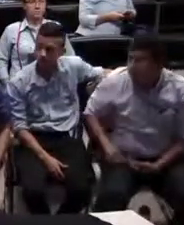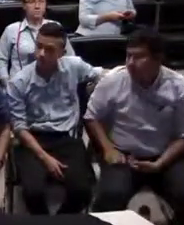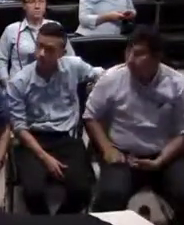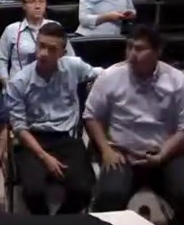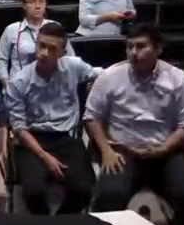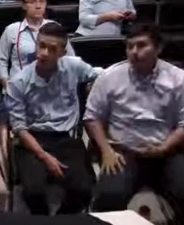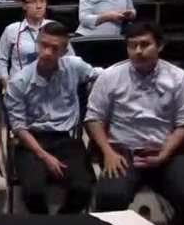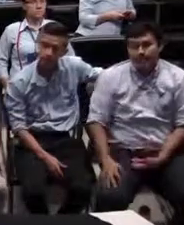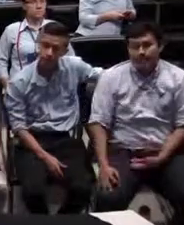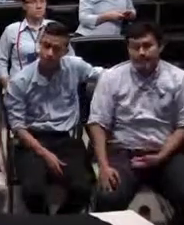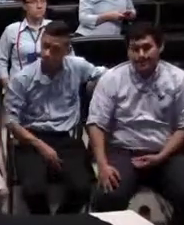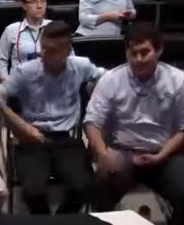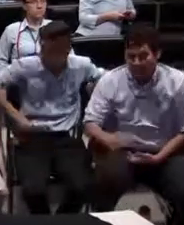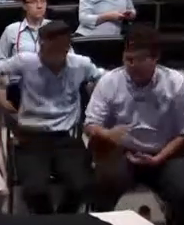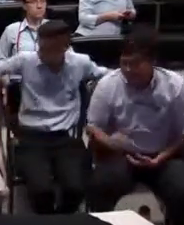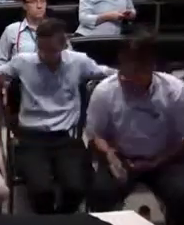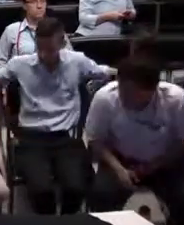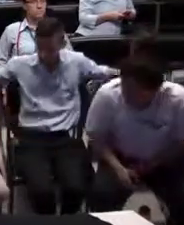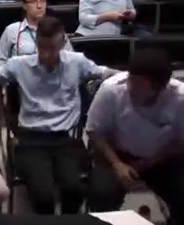En el Meta, por favor.